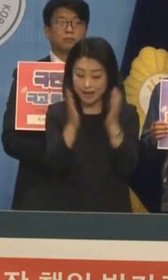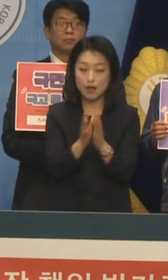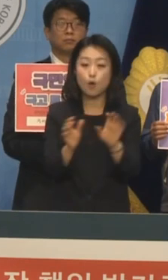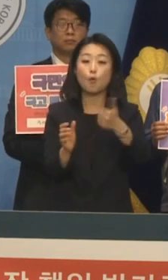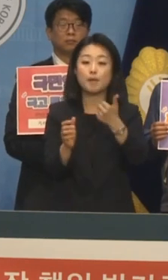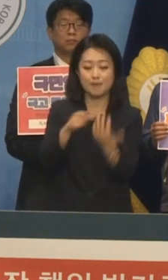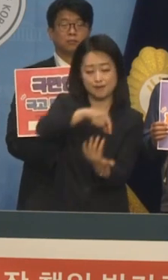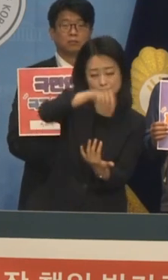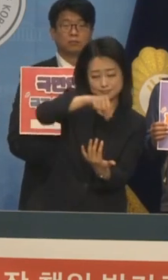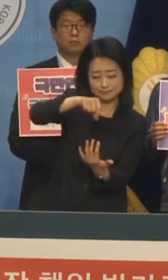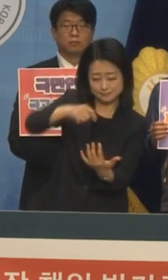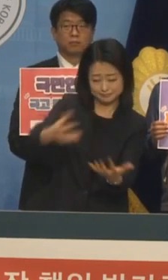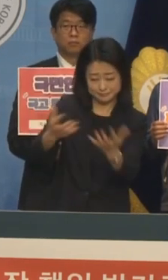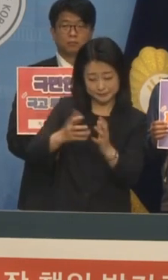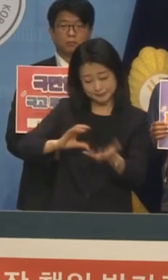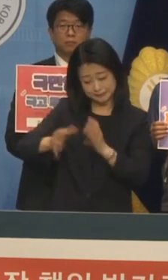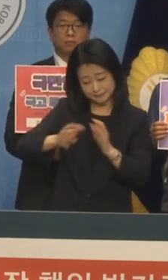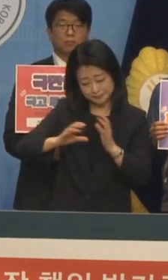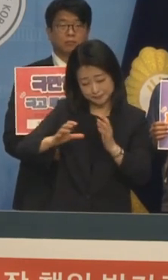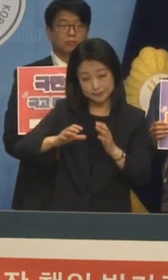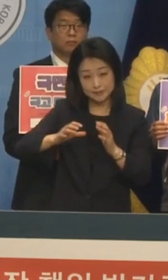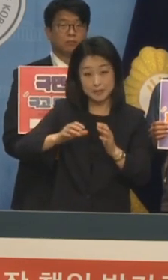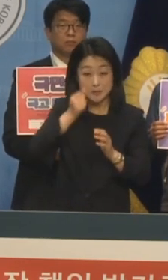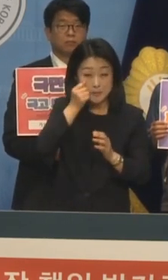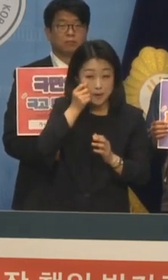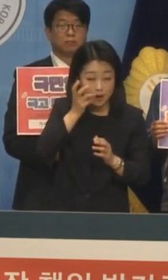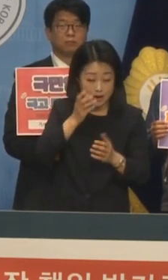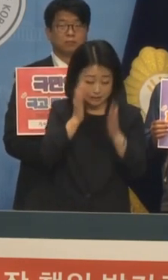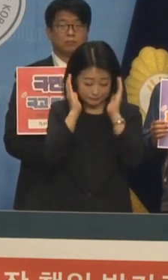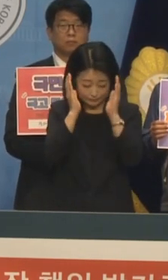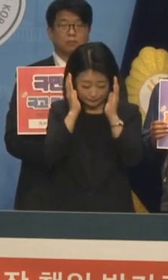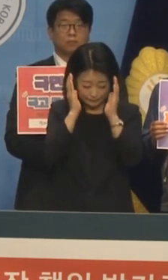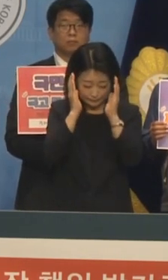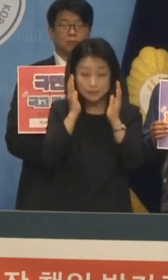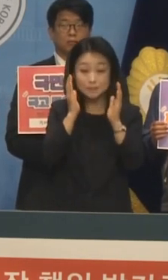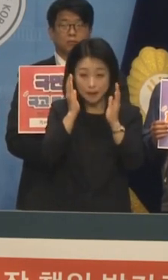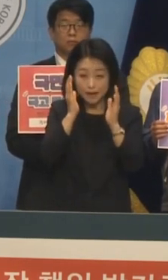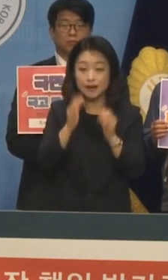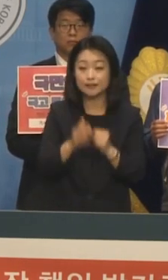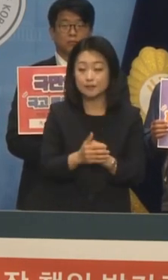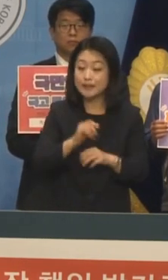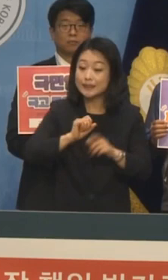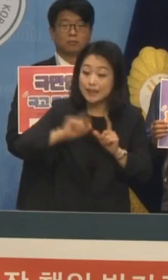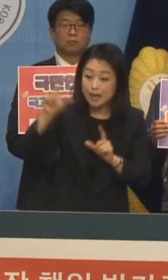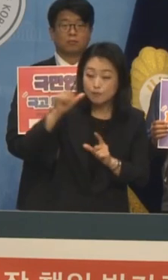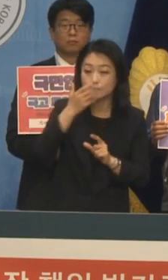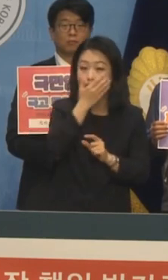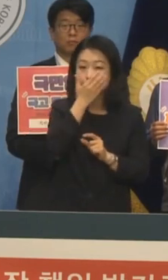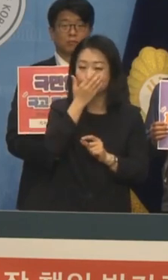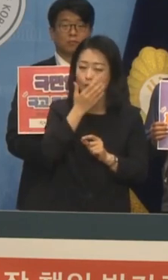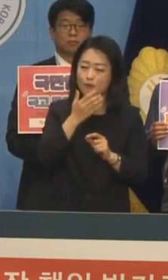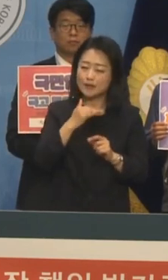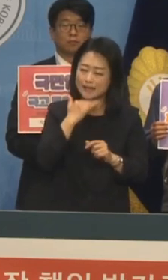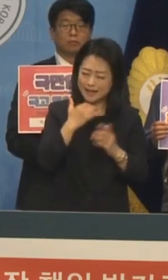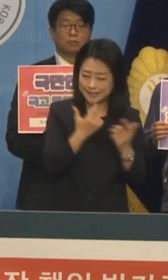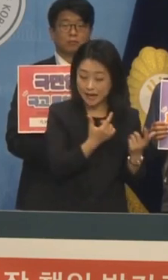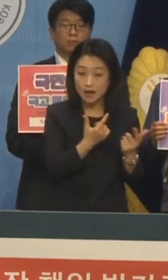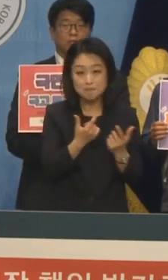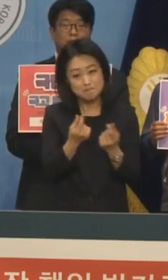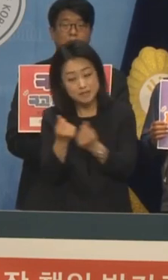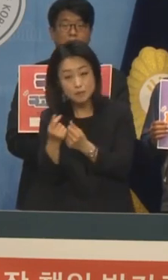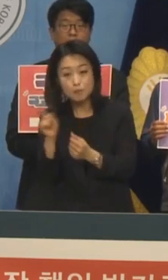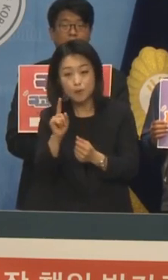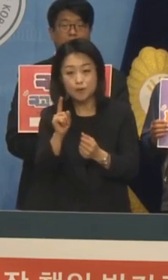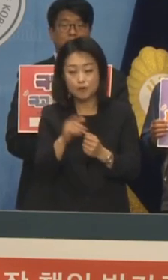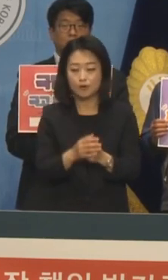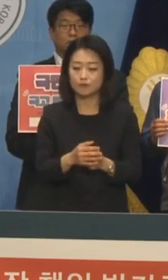선발돼서 수개월간의 수기 및 학습 과정을 거쳐서 20대 청년을 포함한 거의 대부분의 연령대에서 소득 대체율